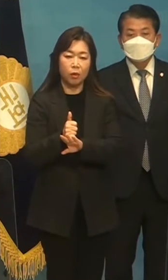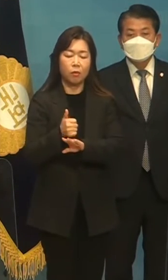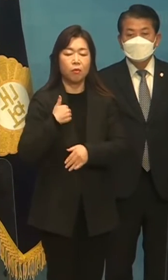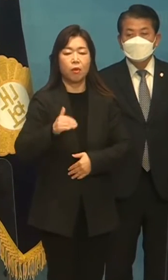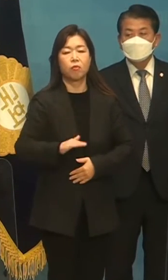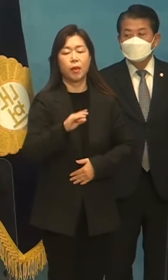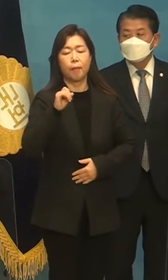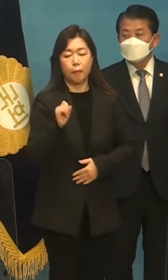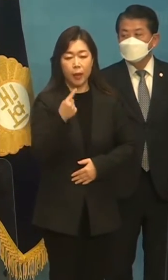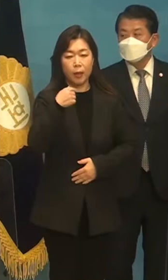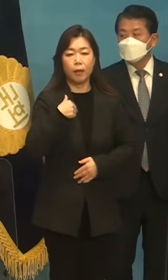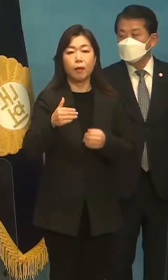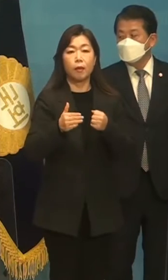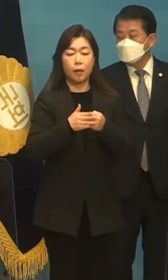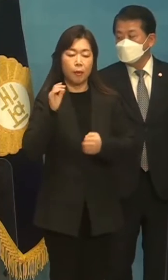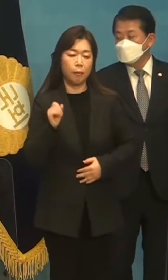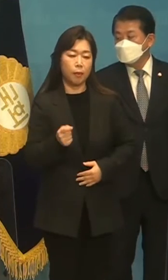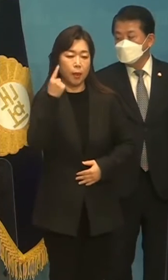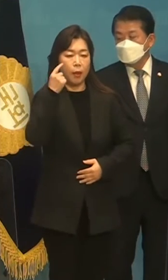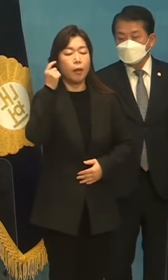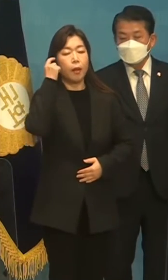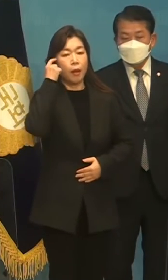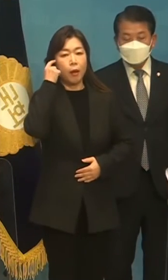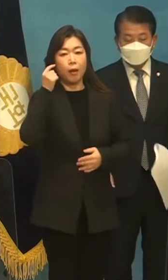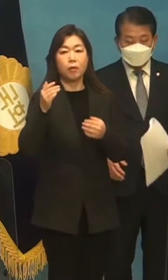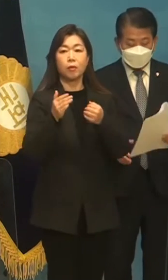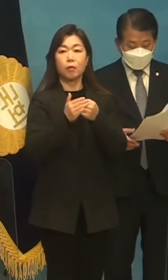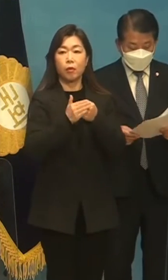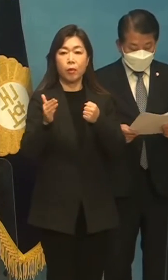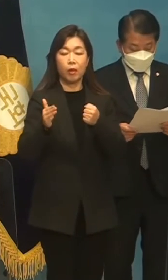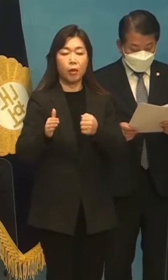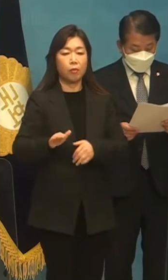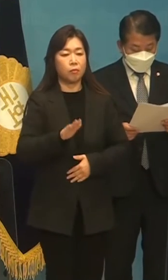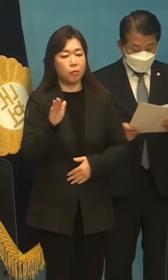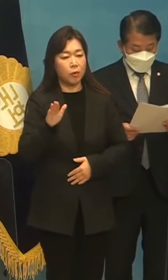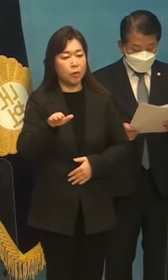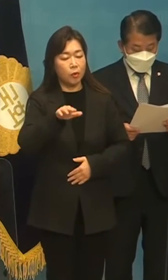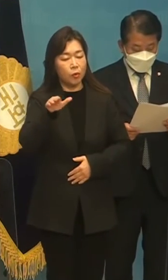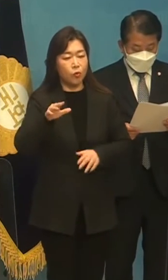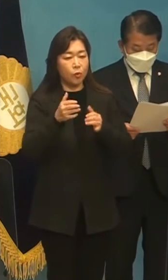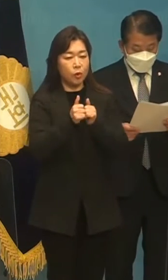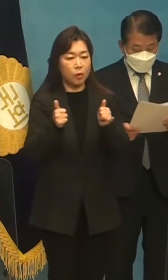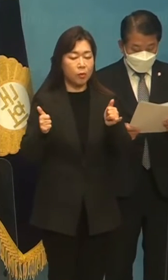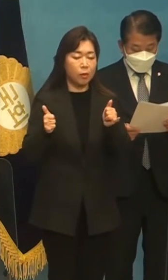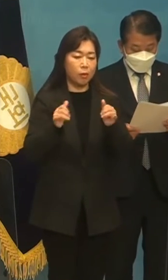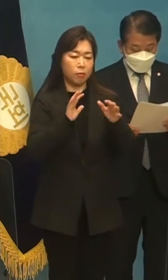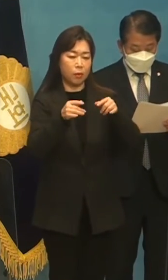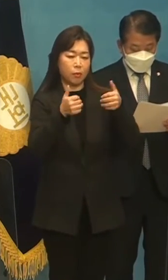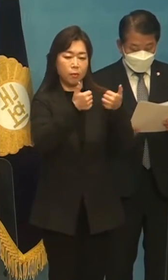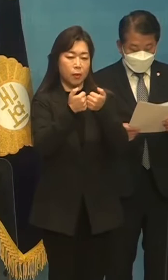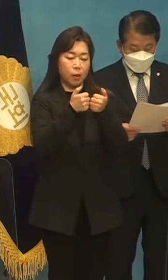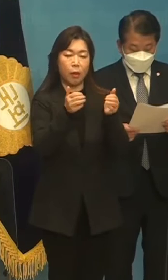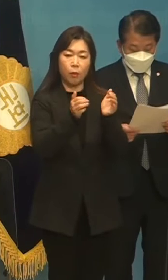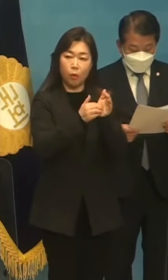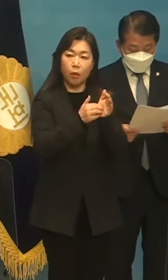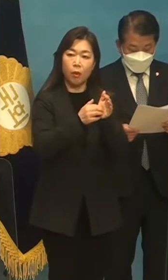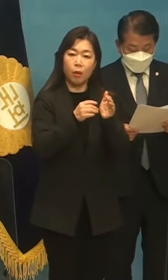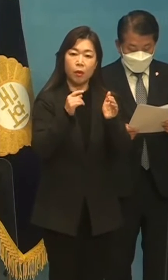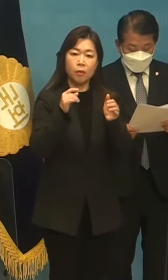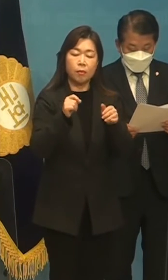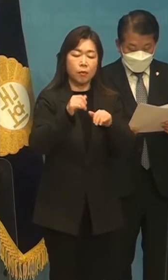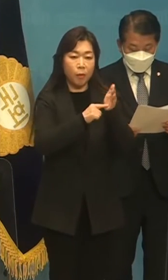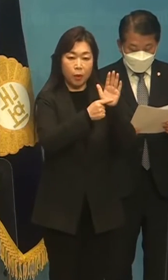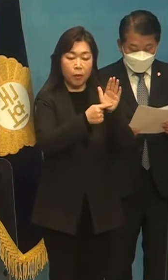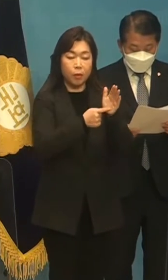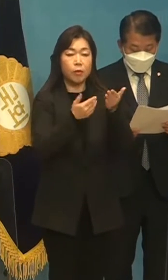하지 않았는가라고 하는 생각에 우리 스님께서 우리 여러 장소에 와가지고 많은 사과의 말씀을 드리기도 했습니다.